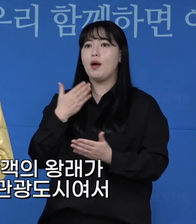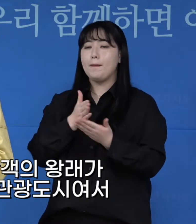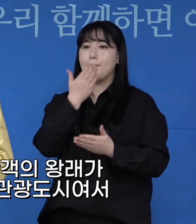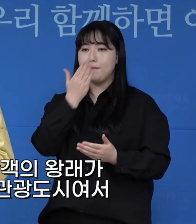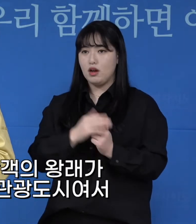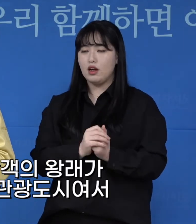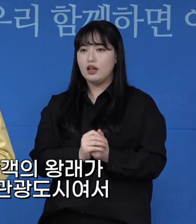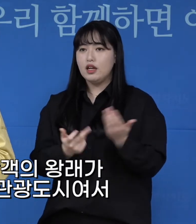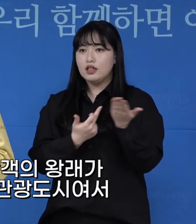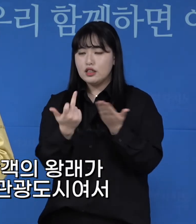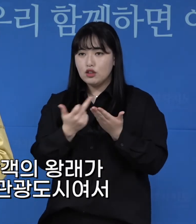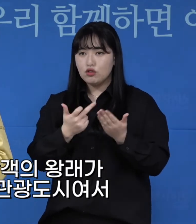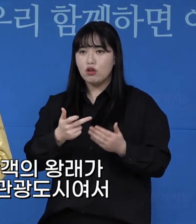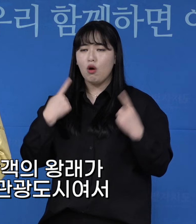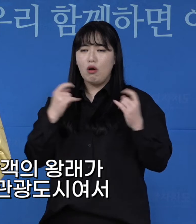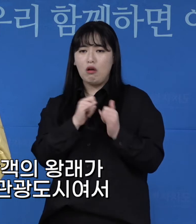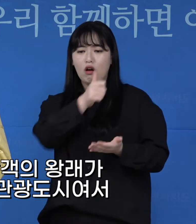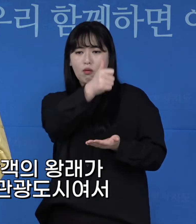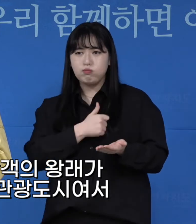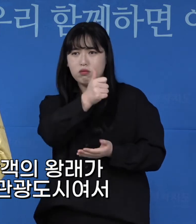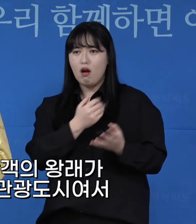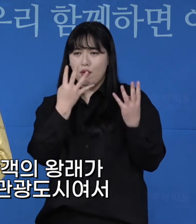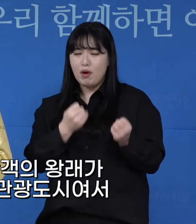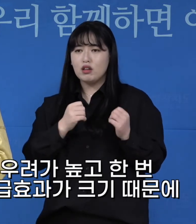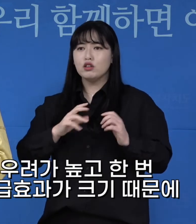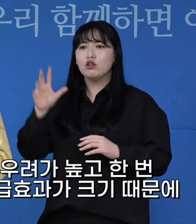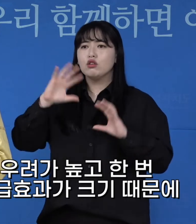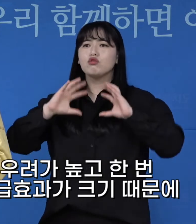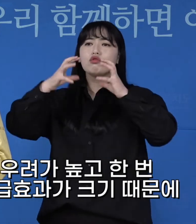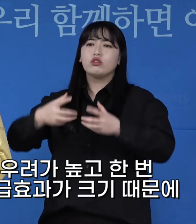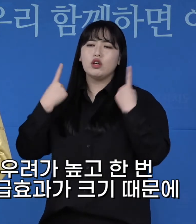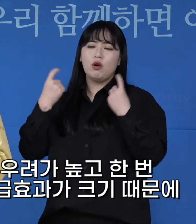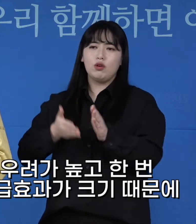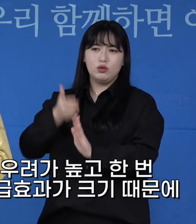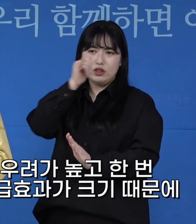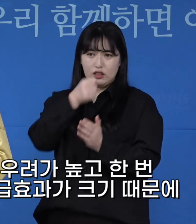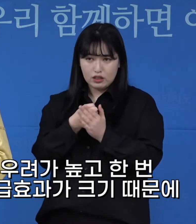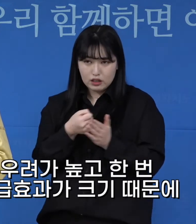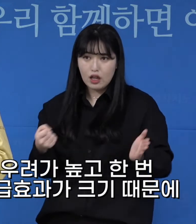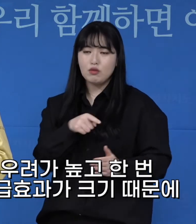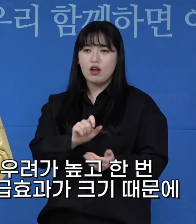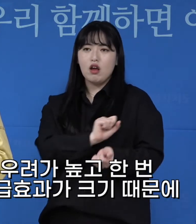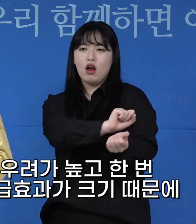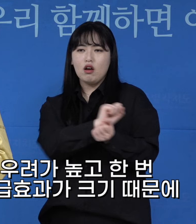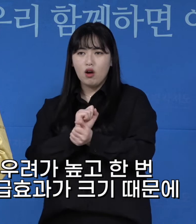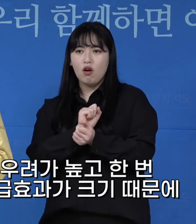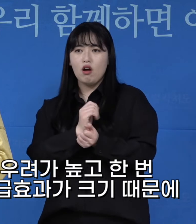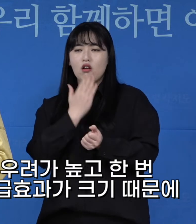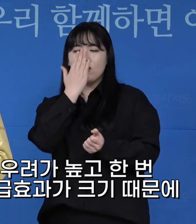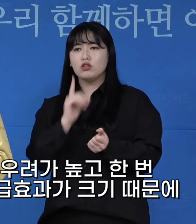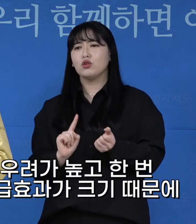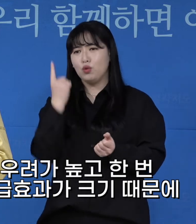제주는 관광객의 왕래가 빈번한 국제 관광 도시여서 신종 감염병 유입 우려가 높고